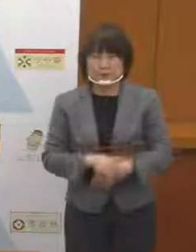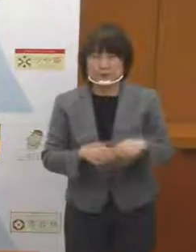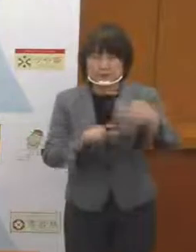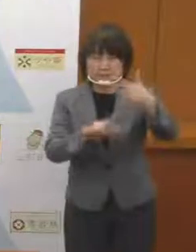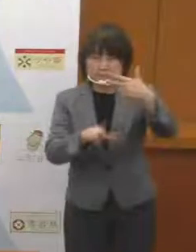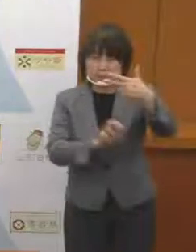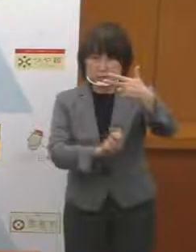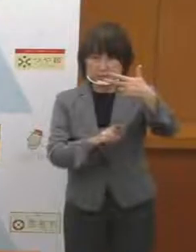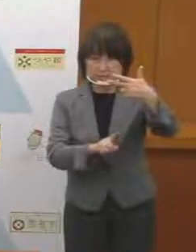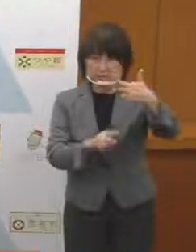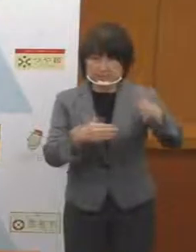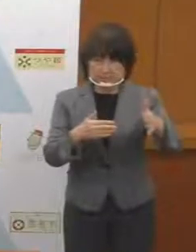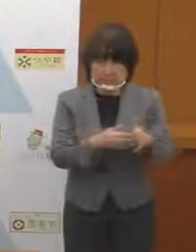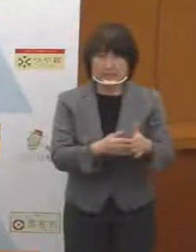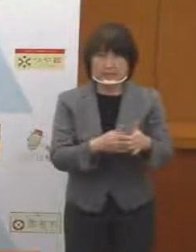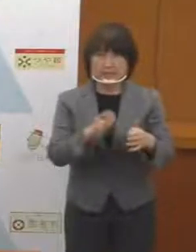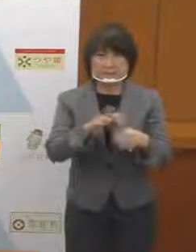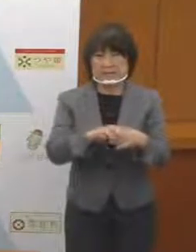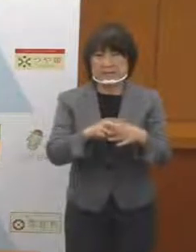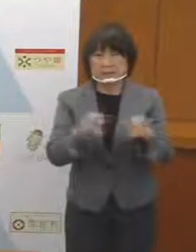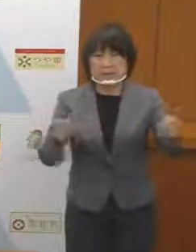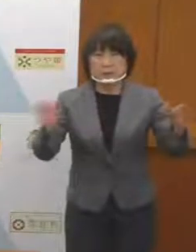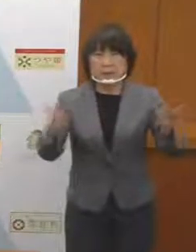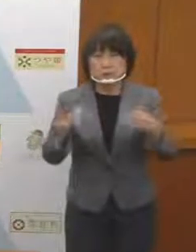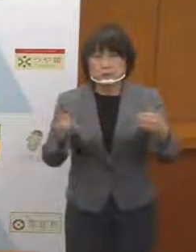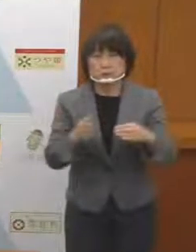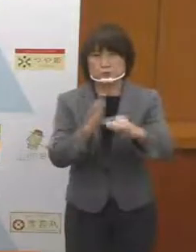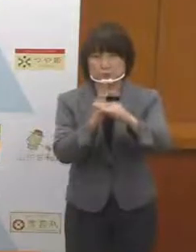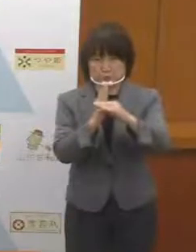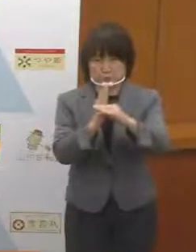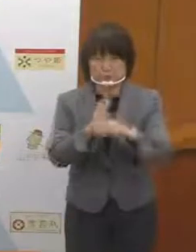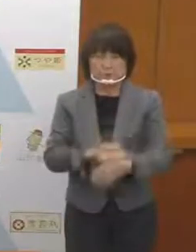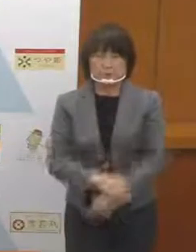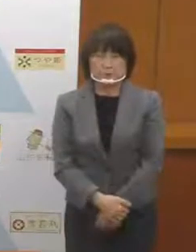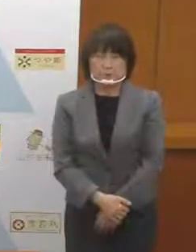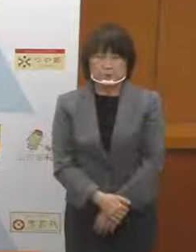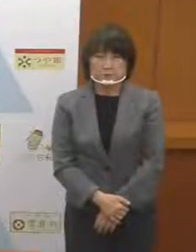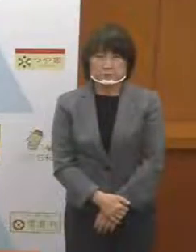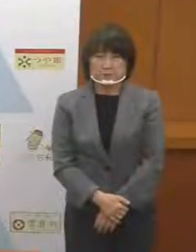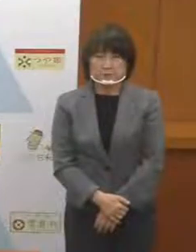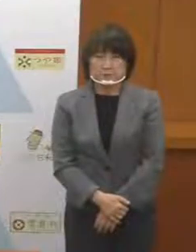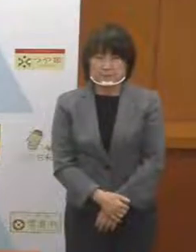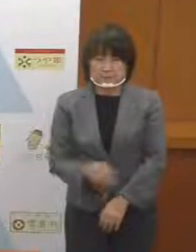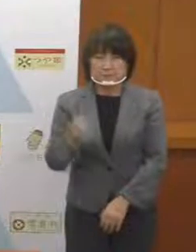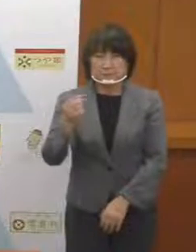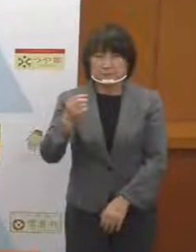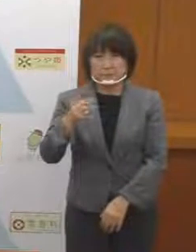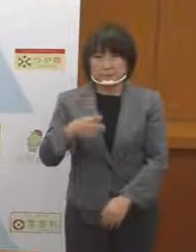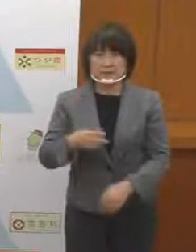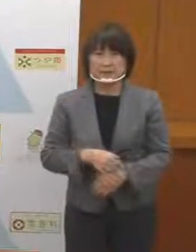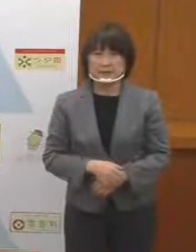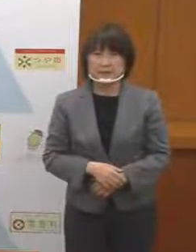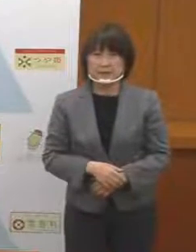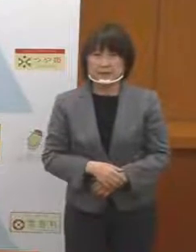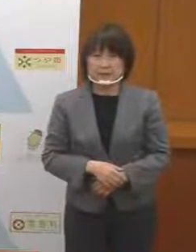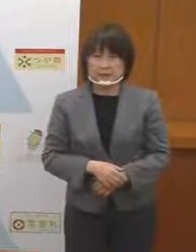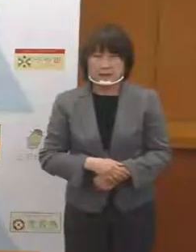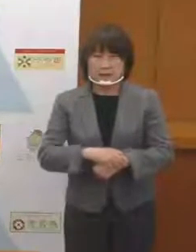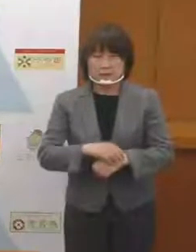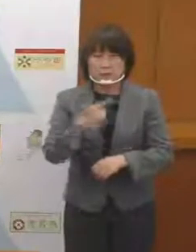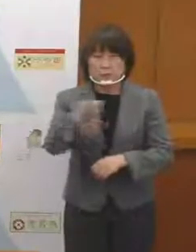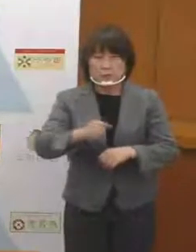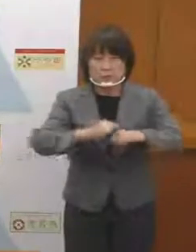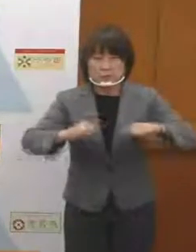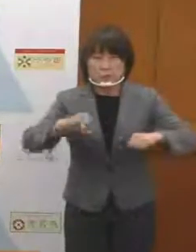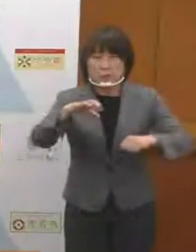7月27日まで参加者の募集を行っております旗アース外の広場で開催